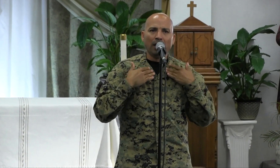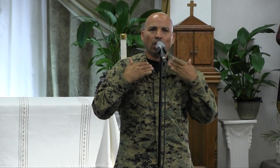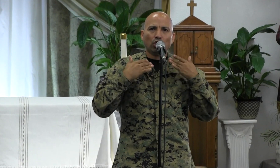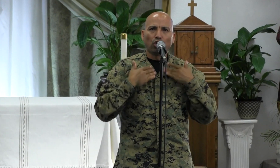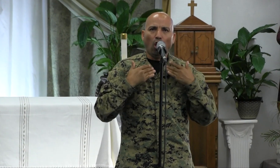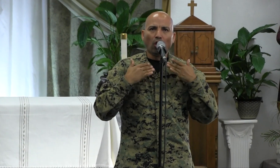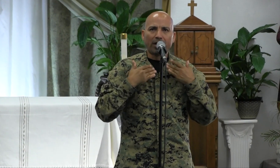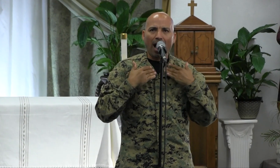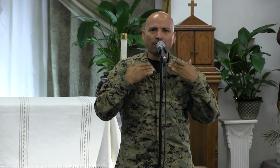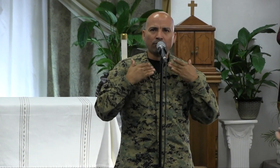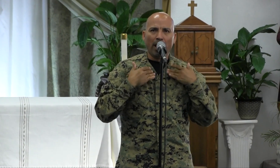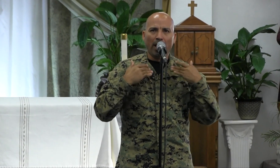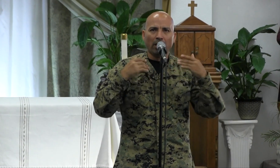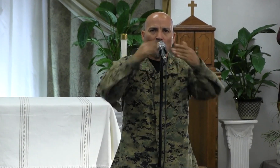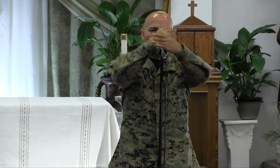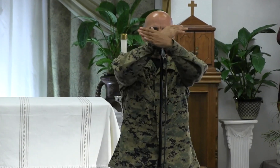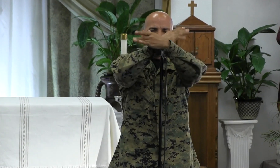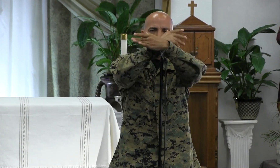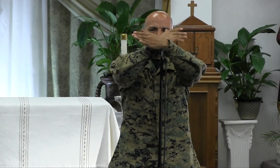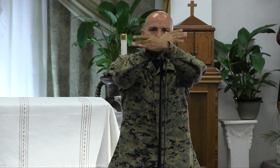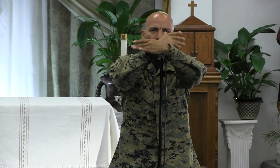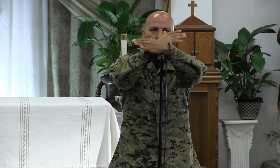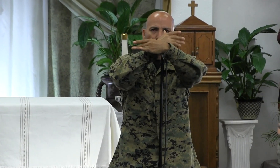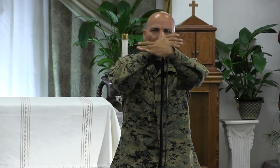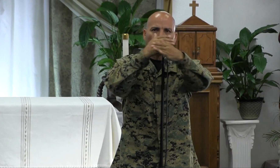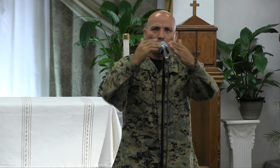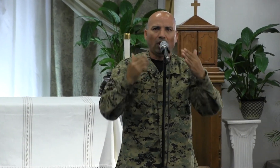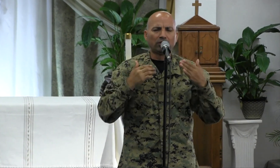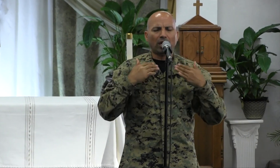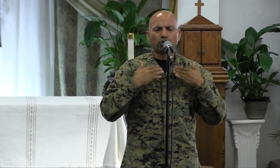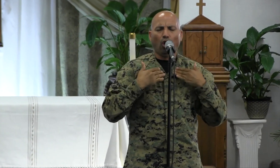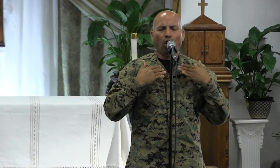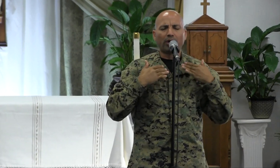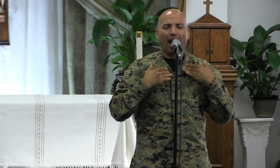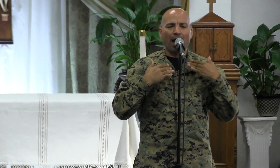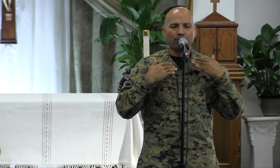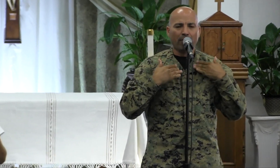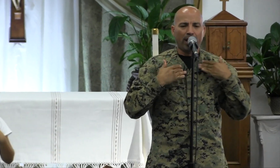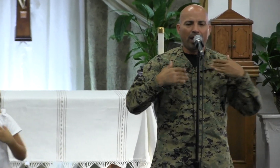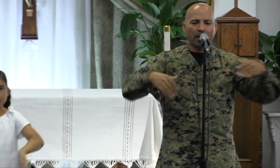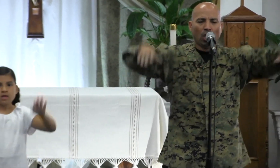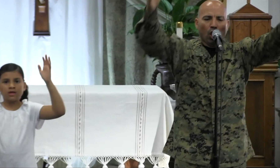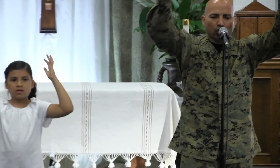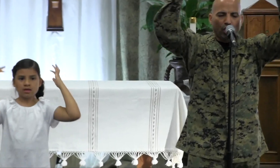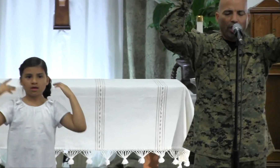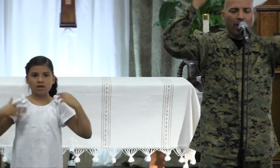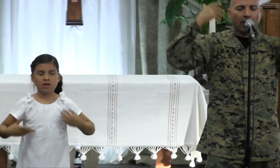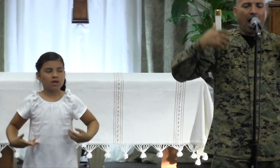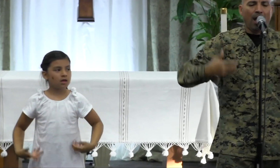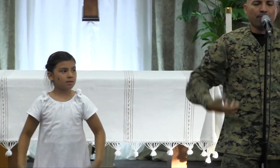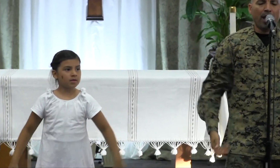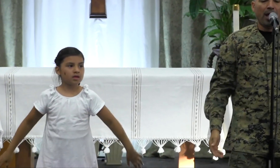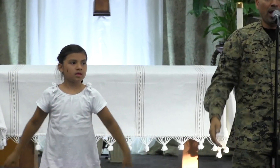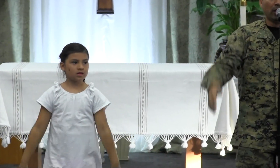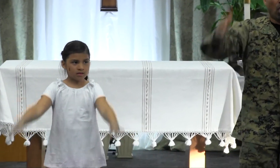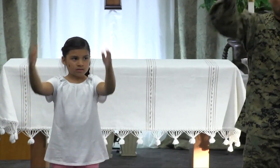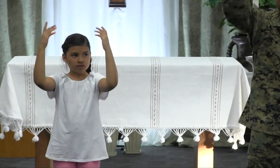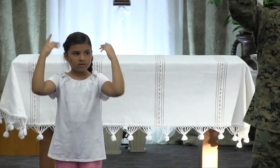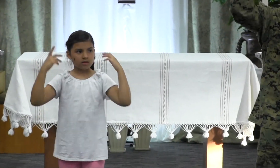tócame, tócame, Espíritu Santo, anda, tócame,